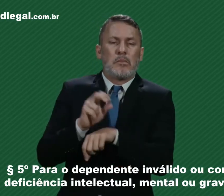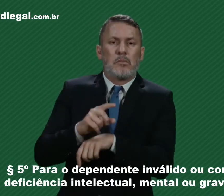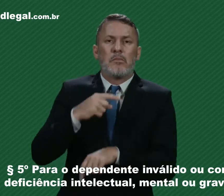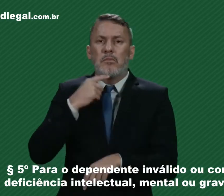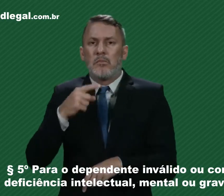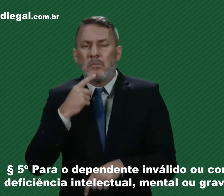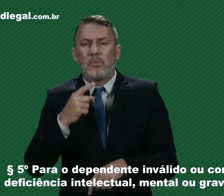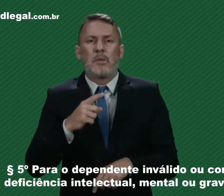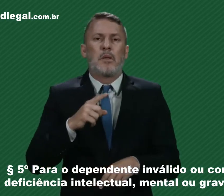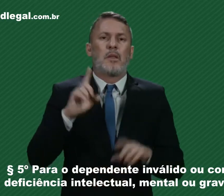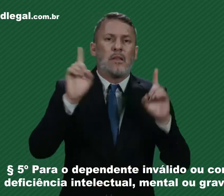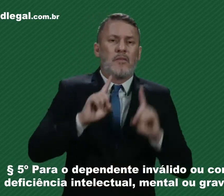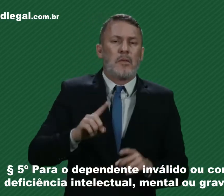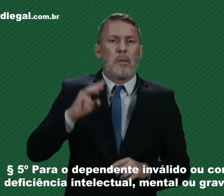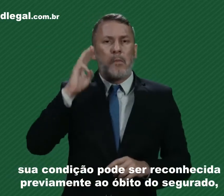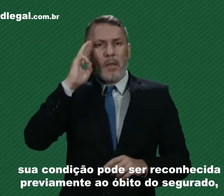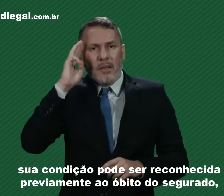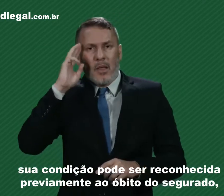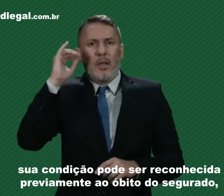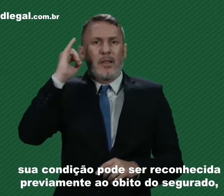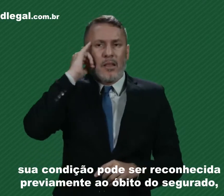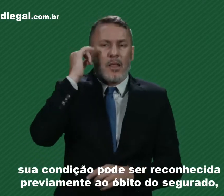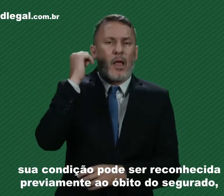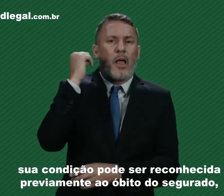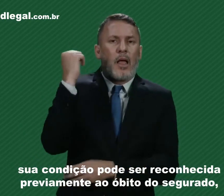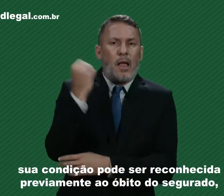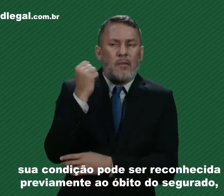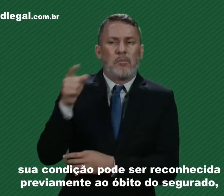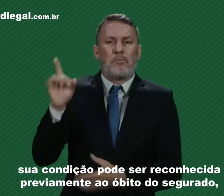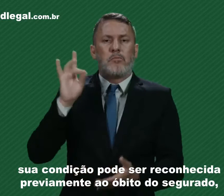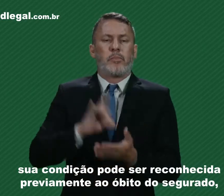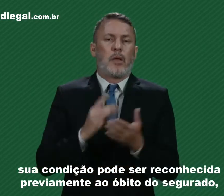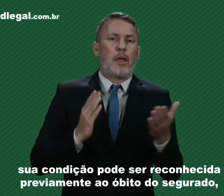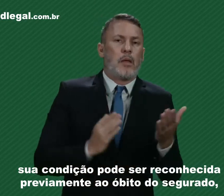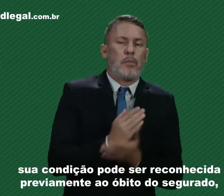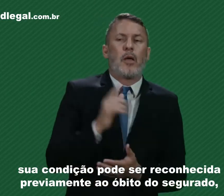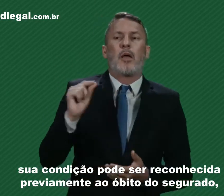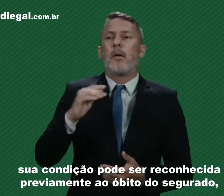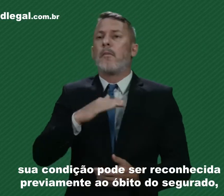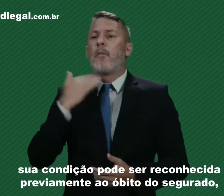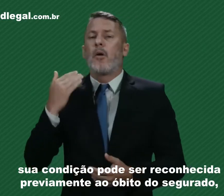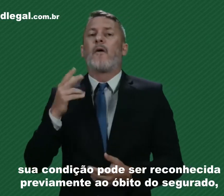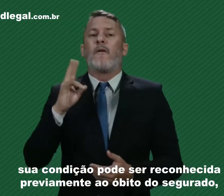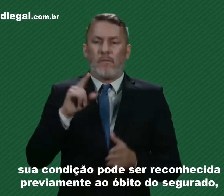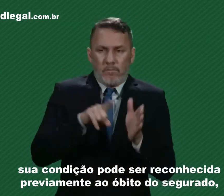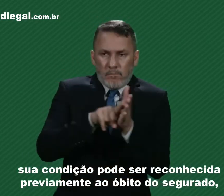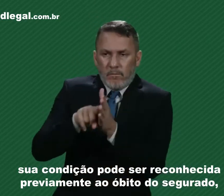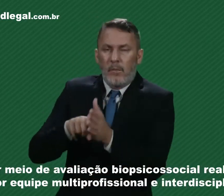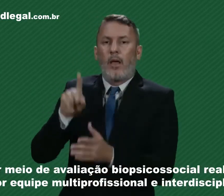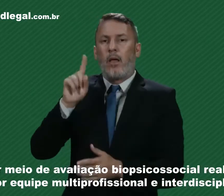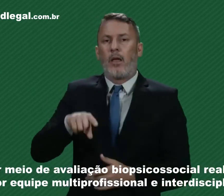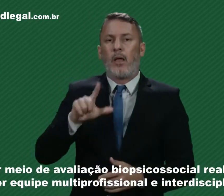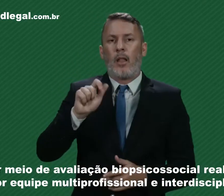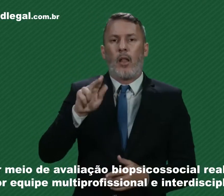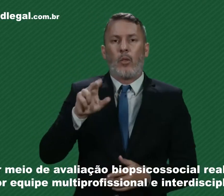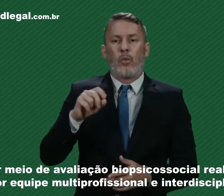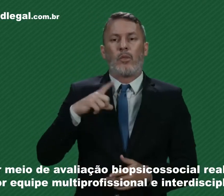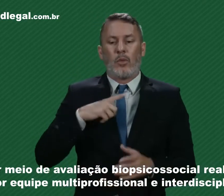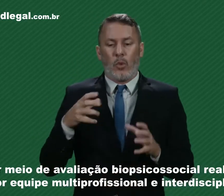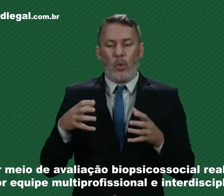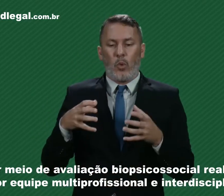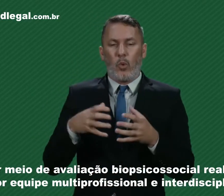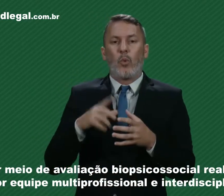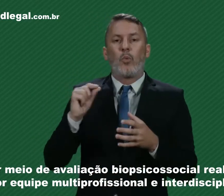deficiência intelectual, mental ou grave, sua condição pode ser reconhecida previamente ao óbito do segurado por meio de